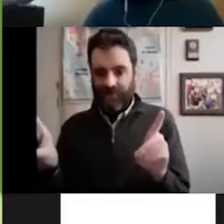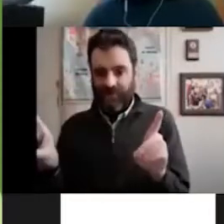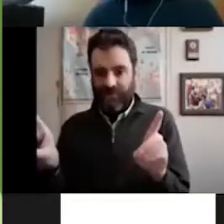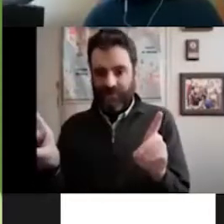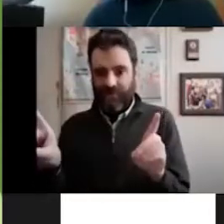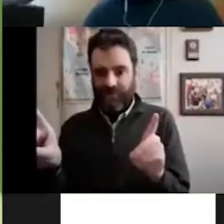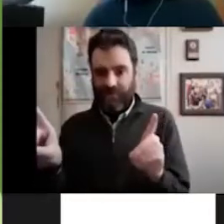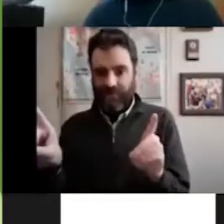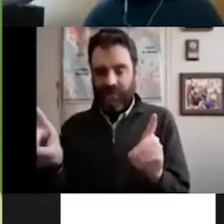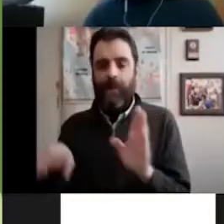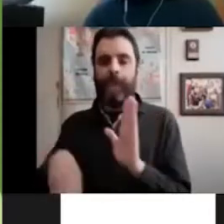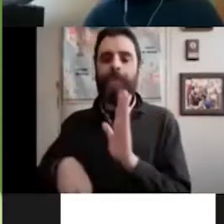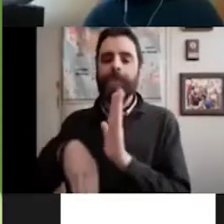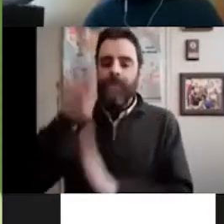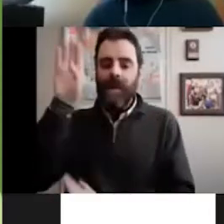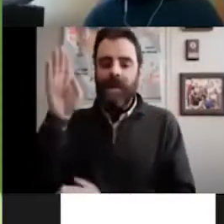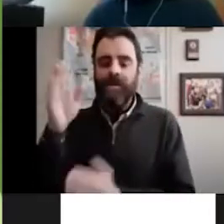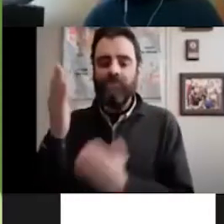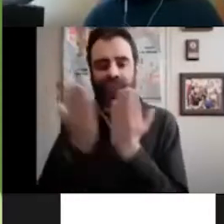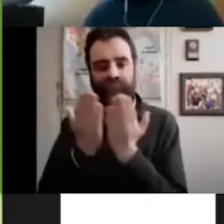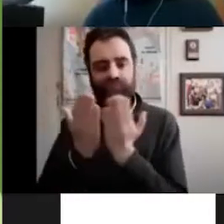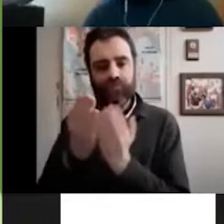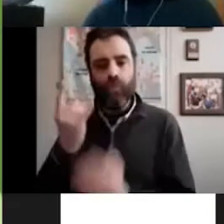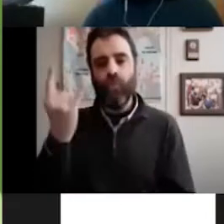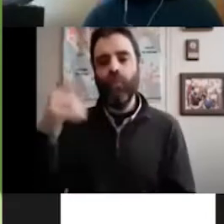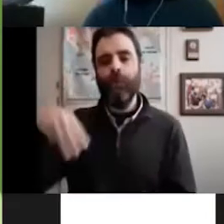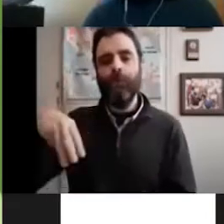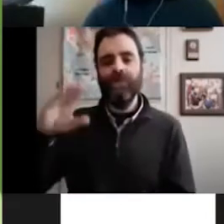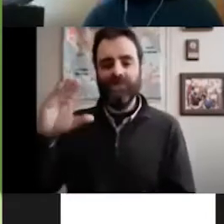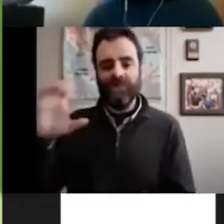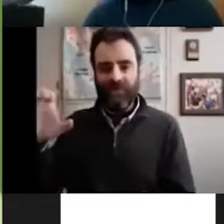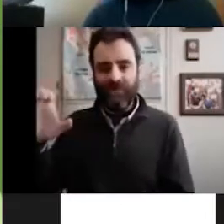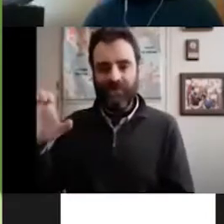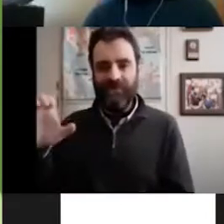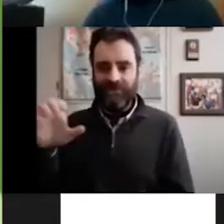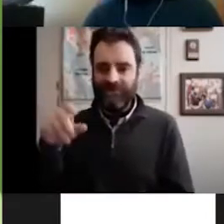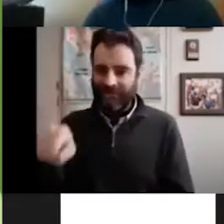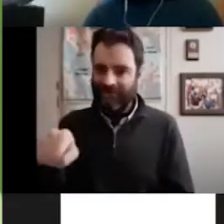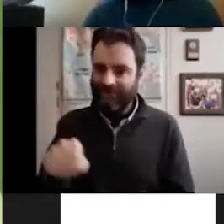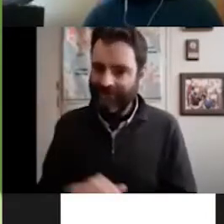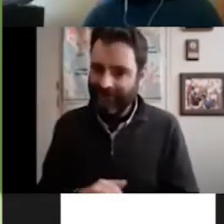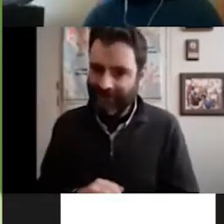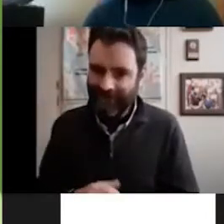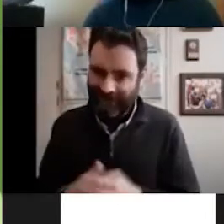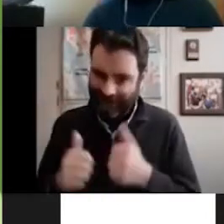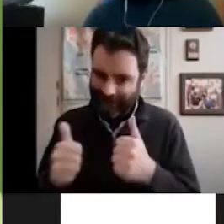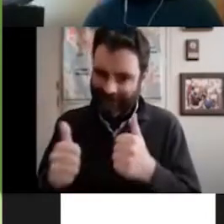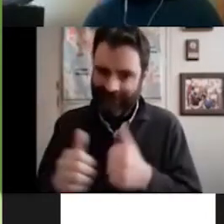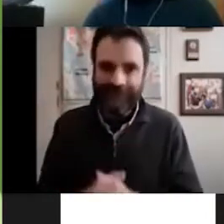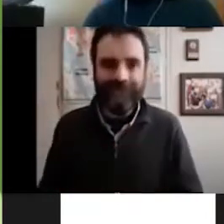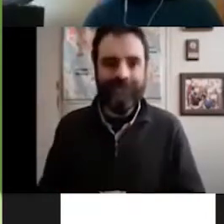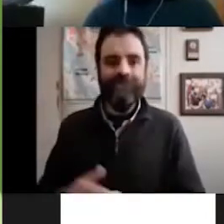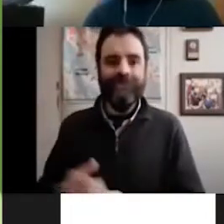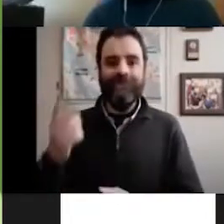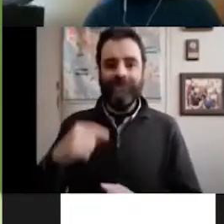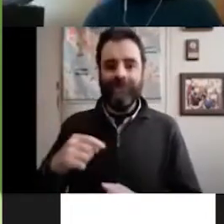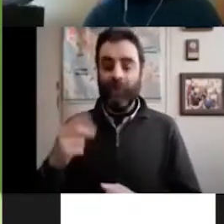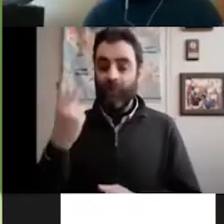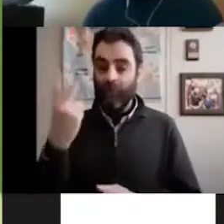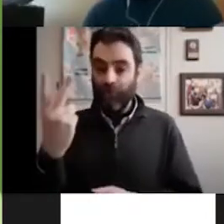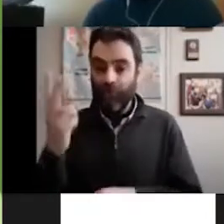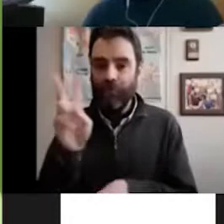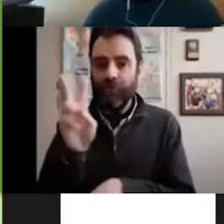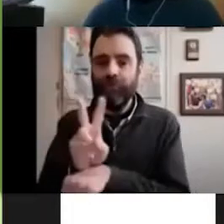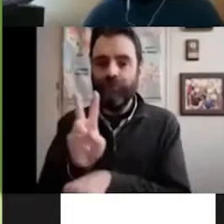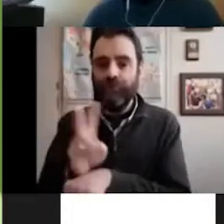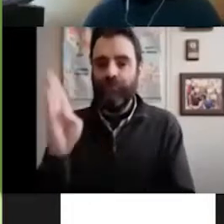10 profesores educadores diferenciales. En su mayoría han estudiado en la UNCE.